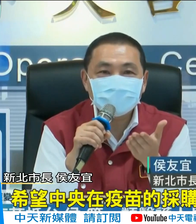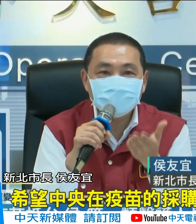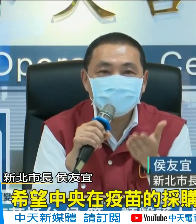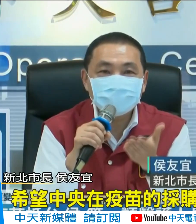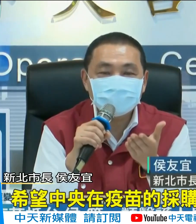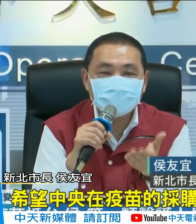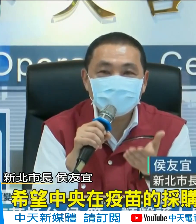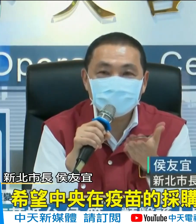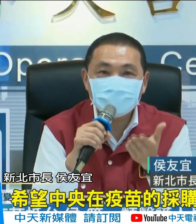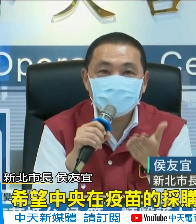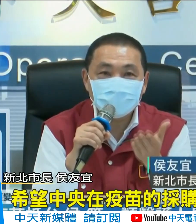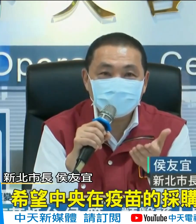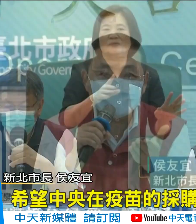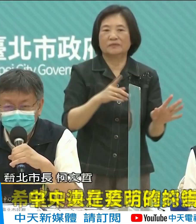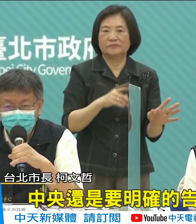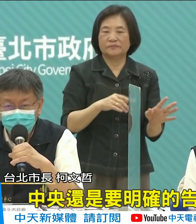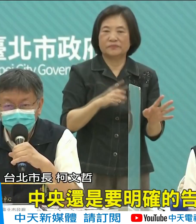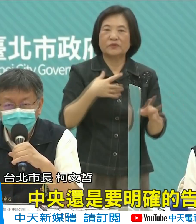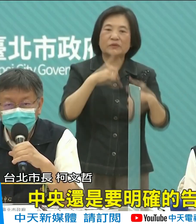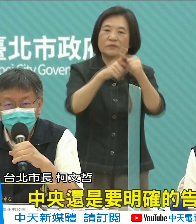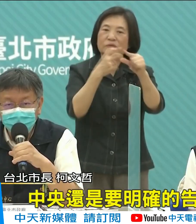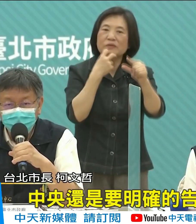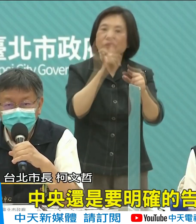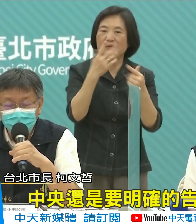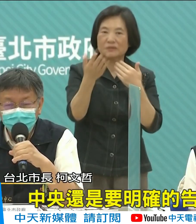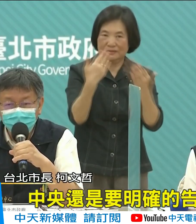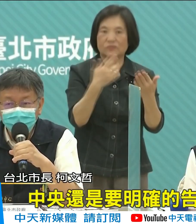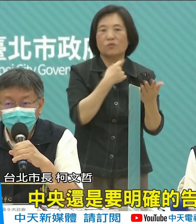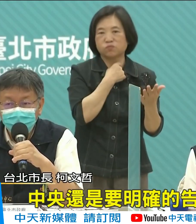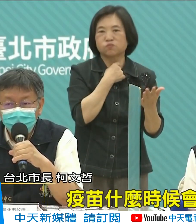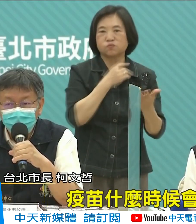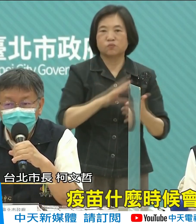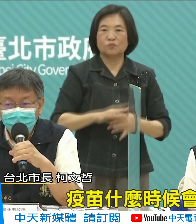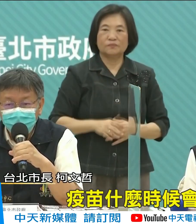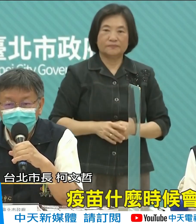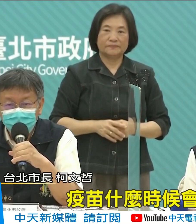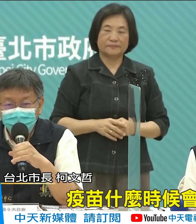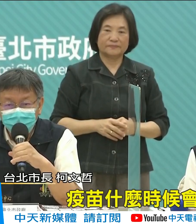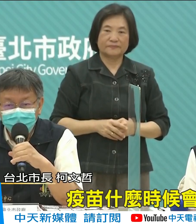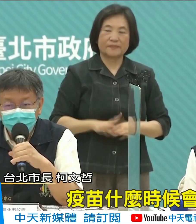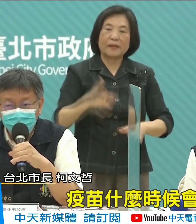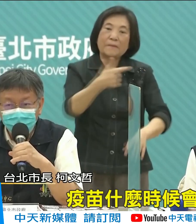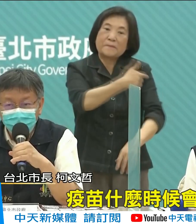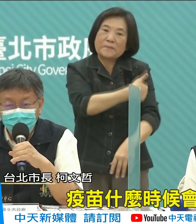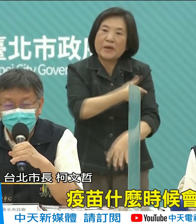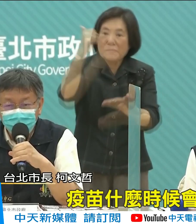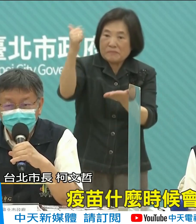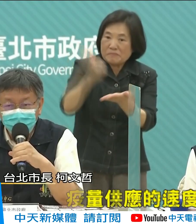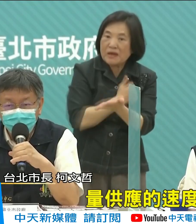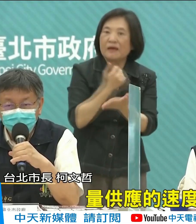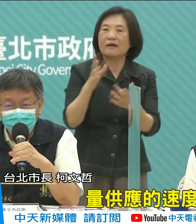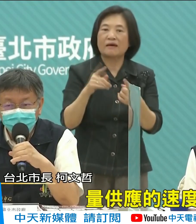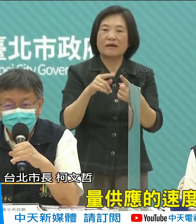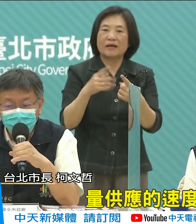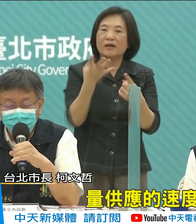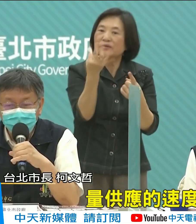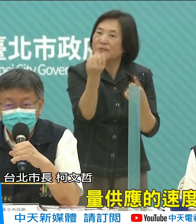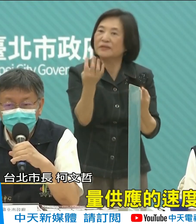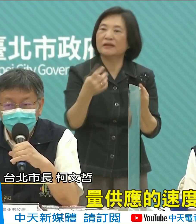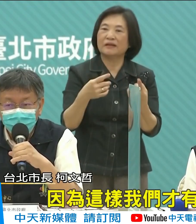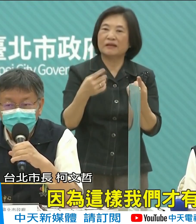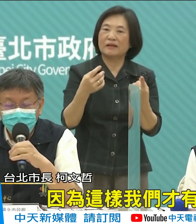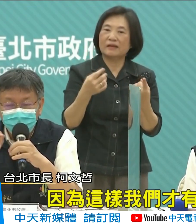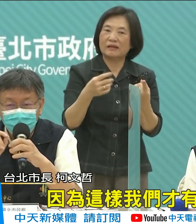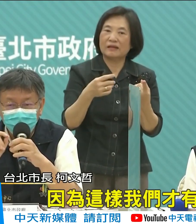中央在疫苗的采购能够快速。 中央还是要明确的告诉我们，你知道，疫苗什么时候会来，那量供应的速